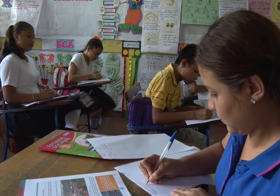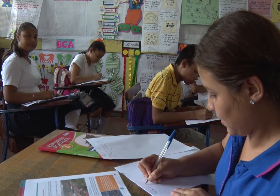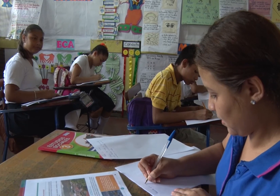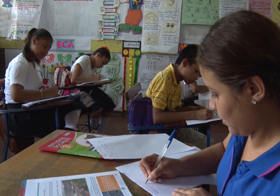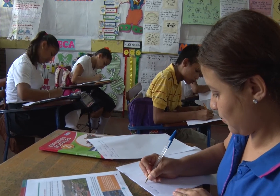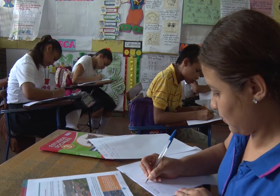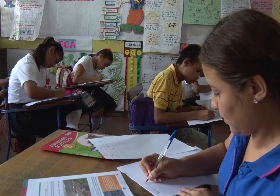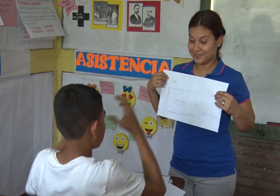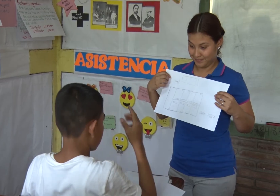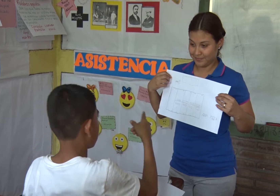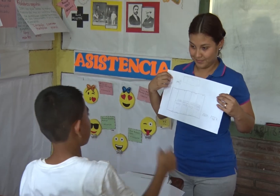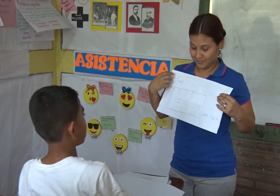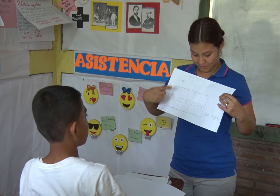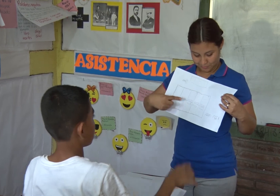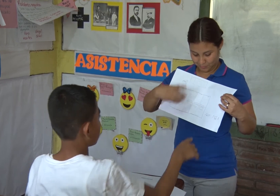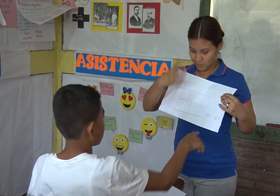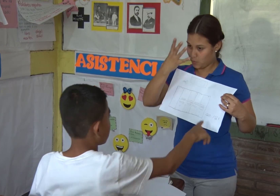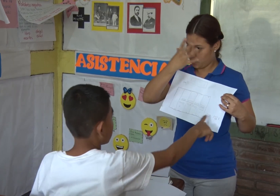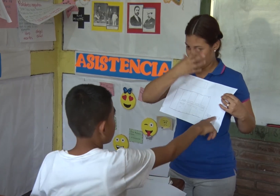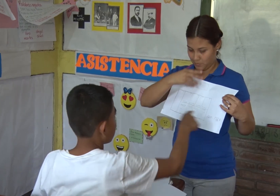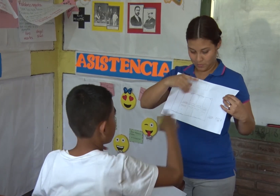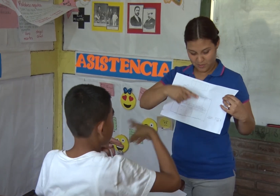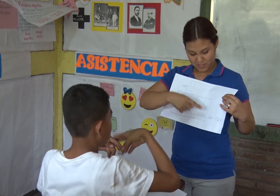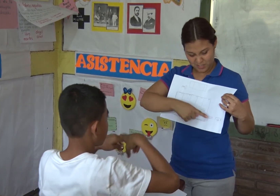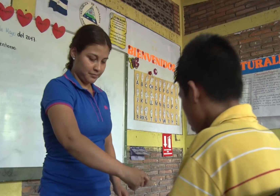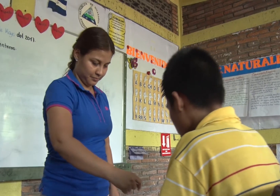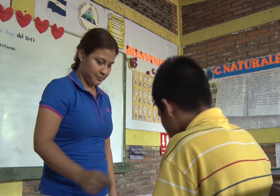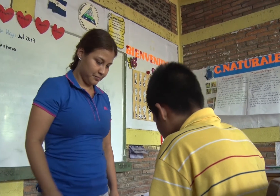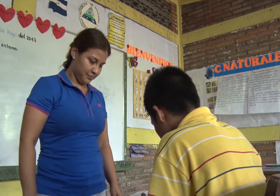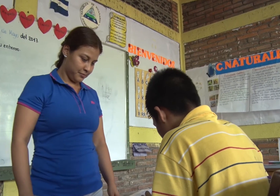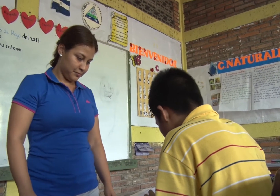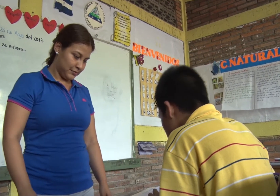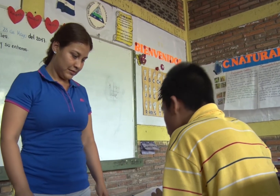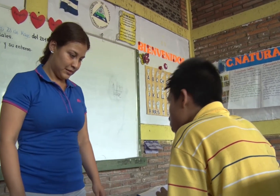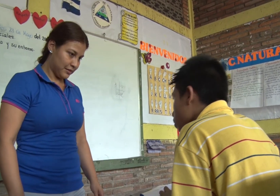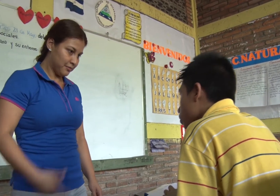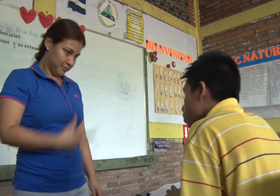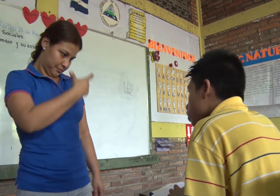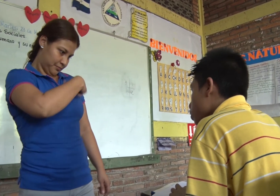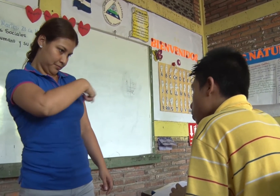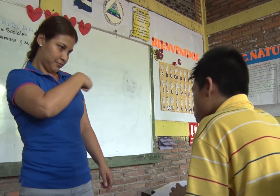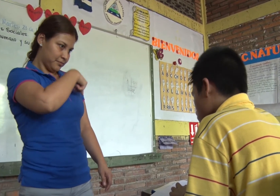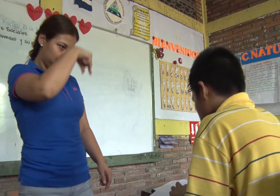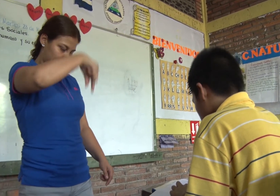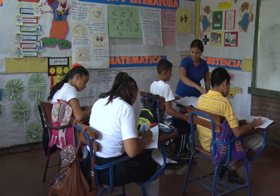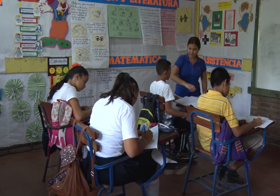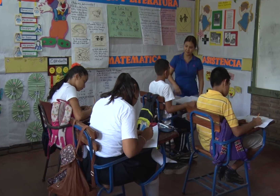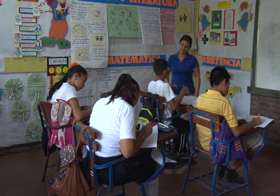la misma discapacidad de él, e imparte clases a niñas y niños con discapacidad auditiva, que cursan el